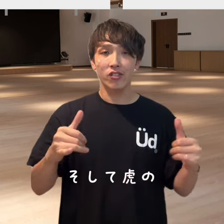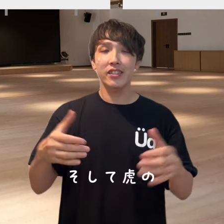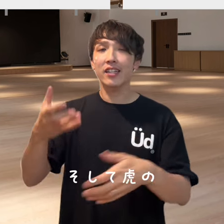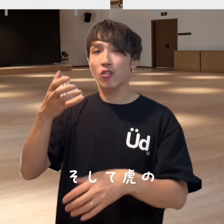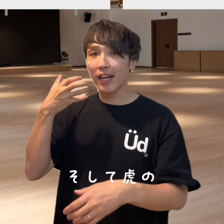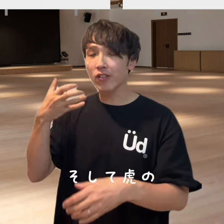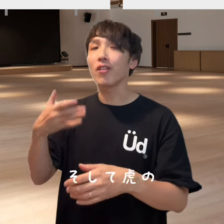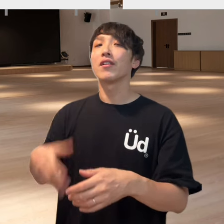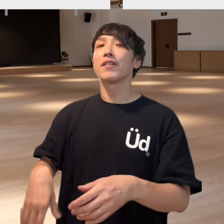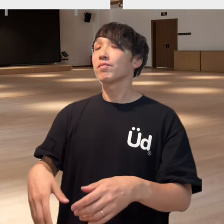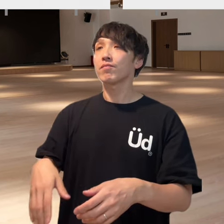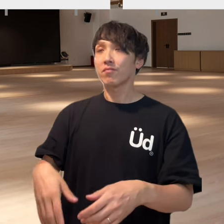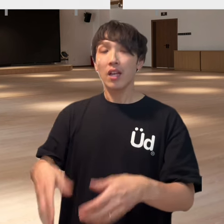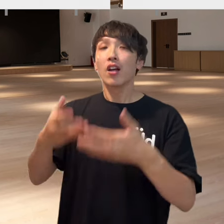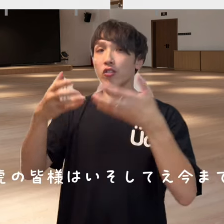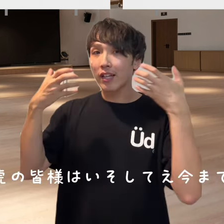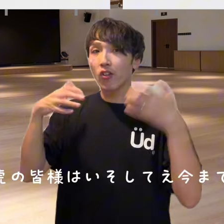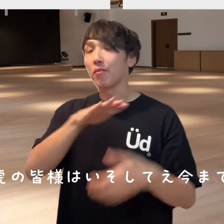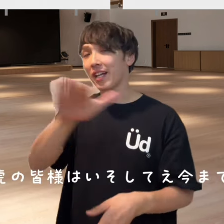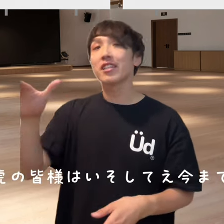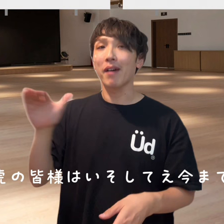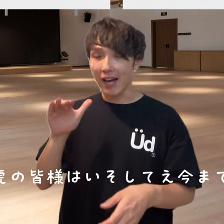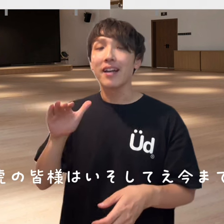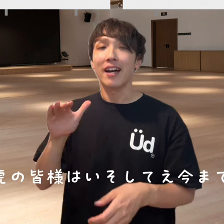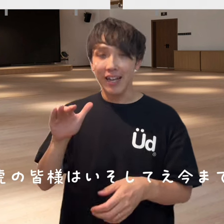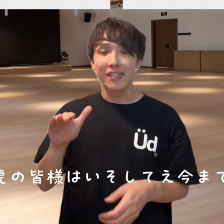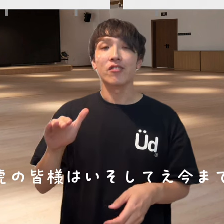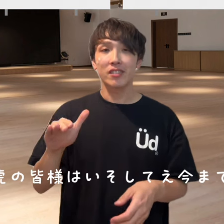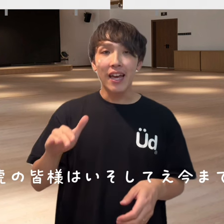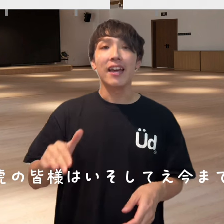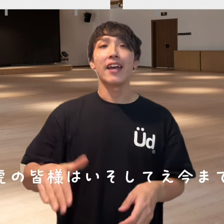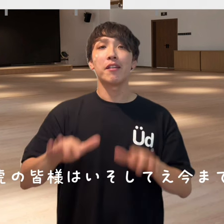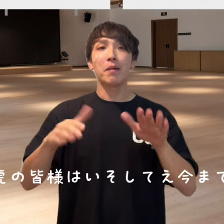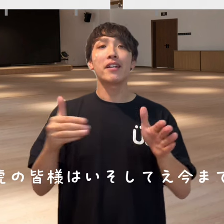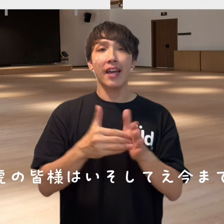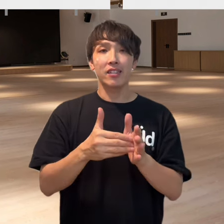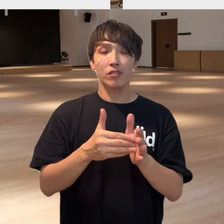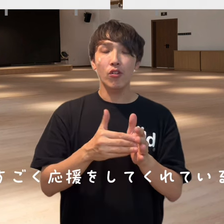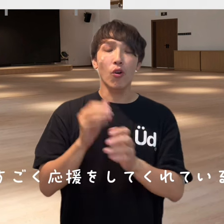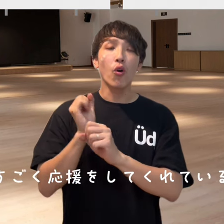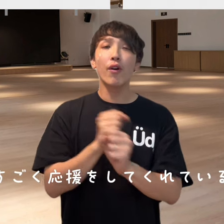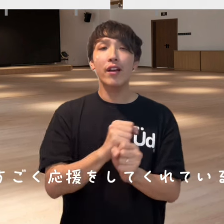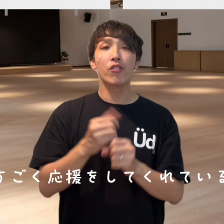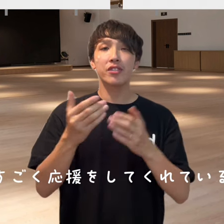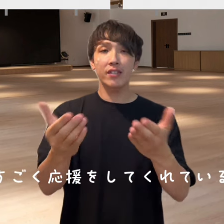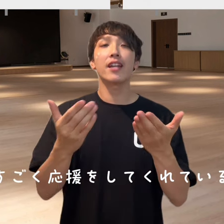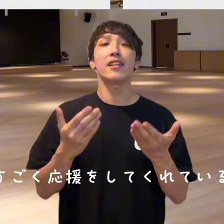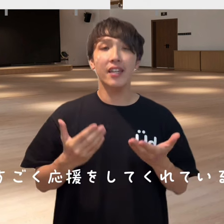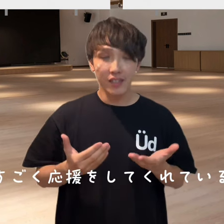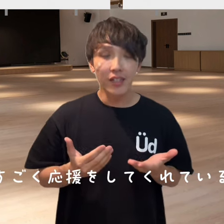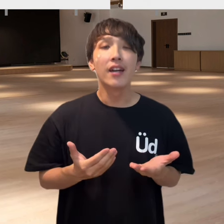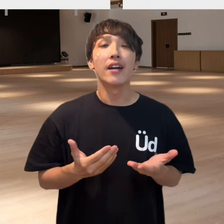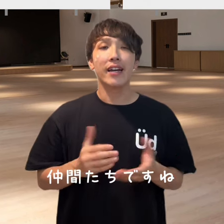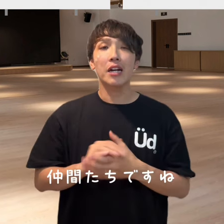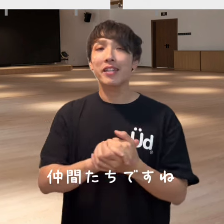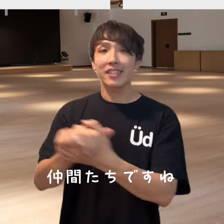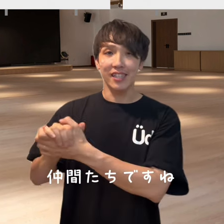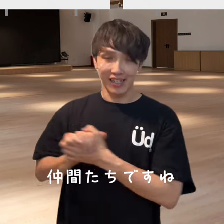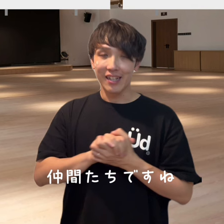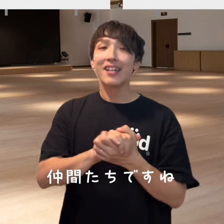して虎の皆様、はい、そして今まですごく応援をしてくれている仲間たち